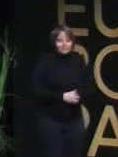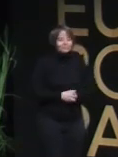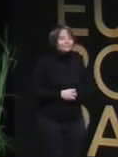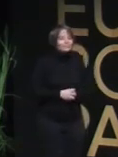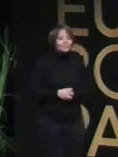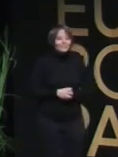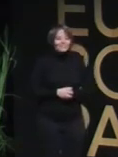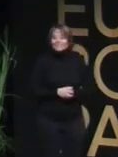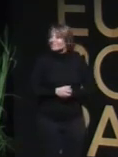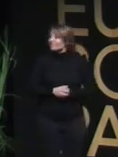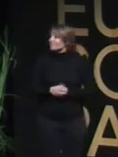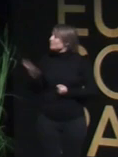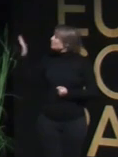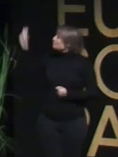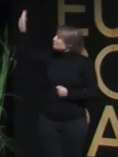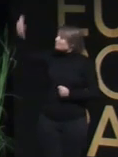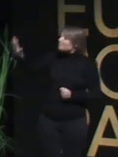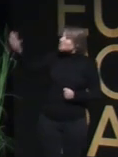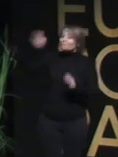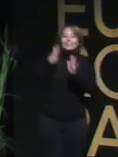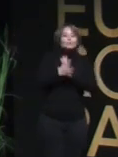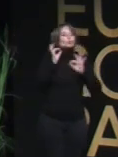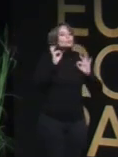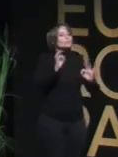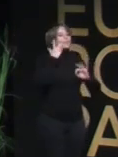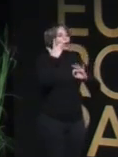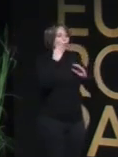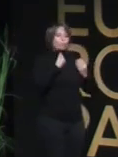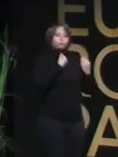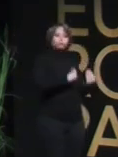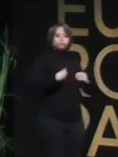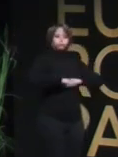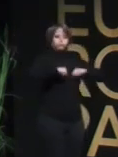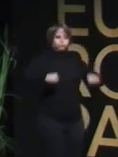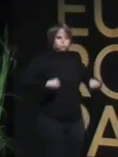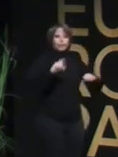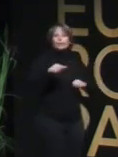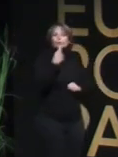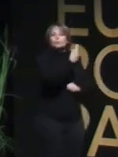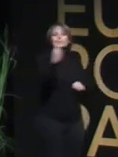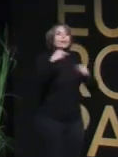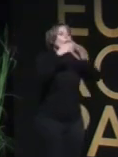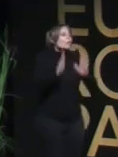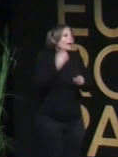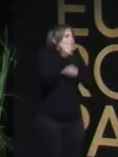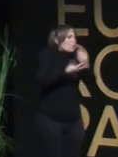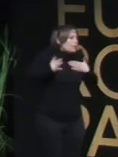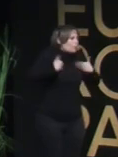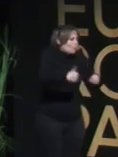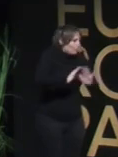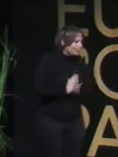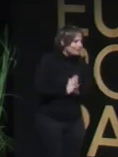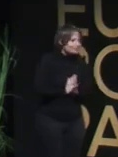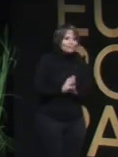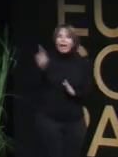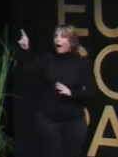lo que... Esto, como digo yo, es arquitectura. Entonces, cuando hablamos de esto, es arquitectura. Luego, cada uno en su casa es albañil, ¿vale? Entonces, aquí arriba